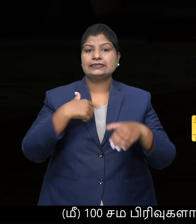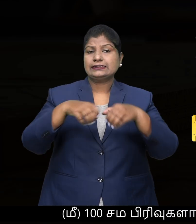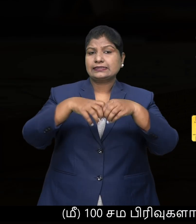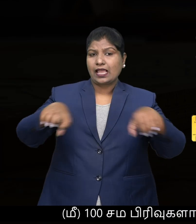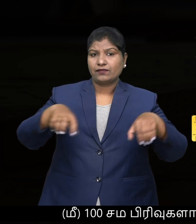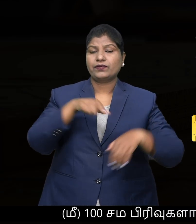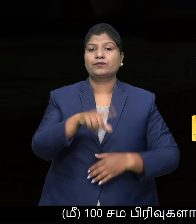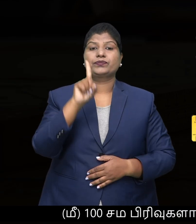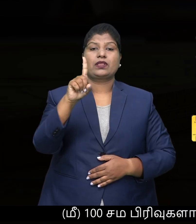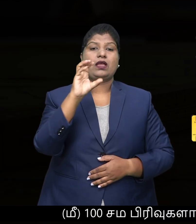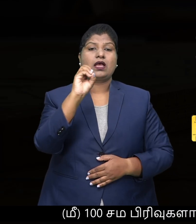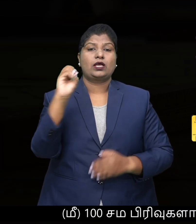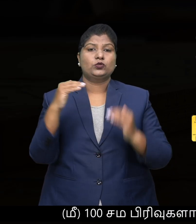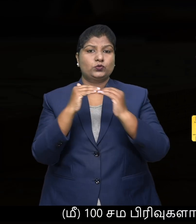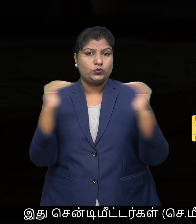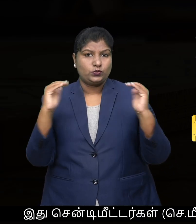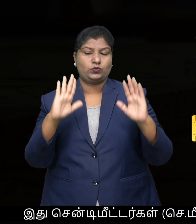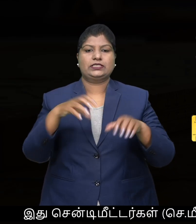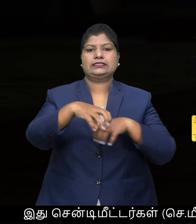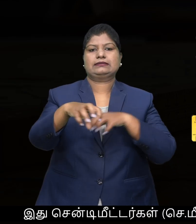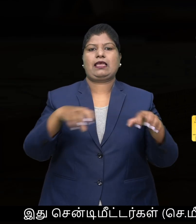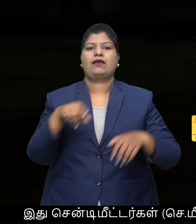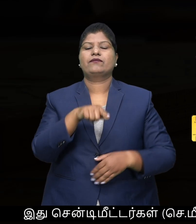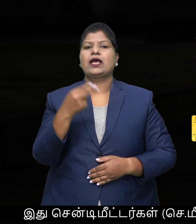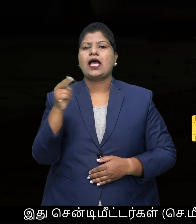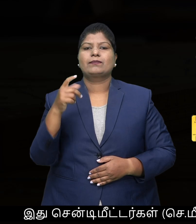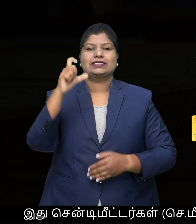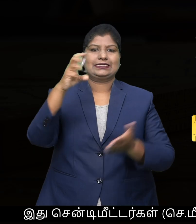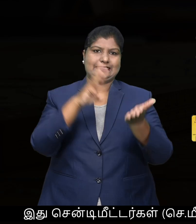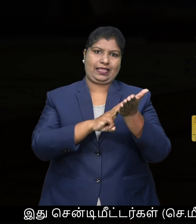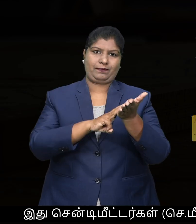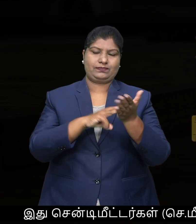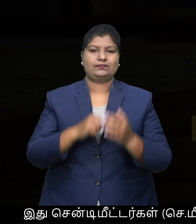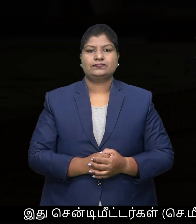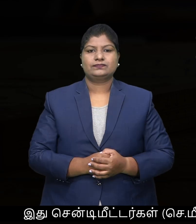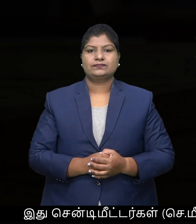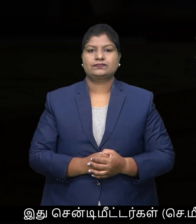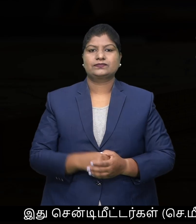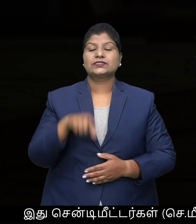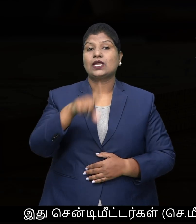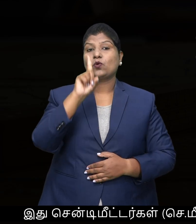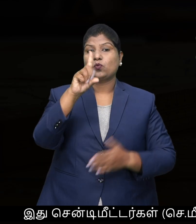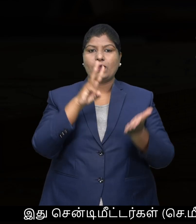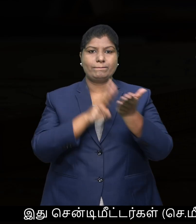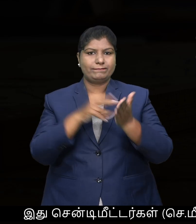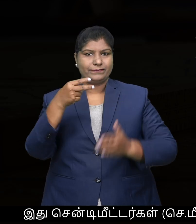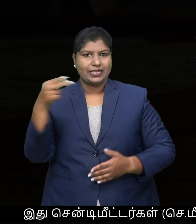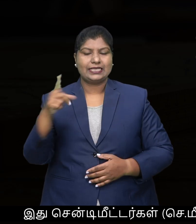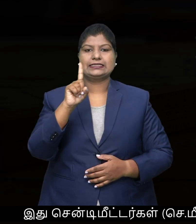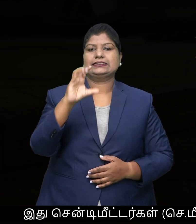சம பிரிவுகளாக பிரிக்கப்பட்டுள்ளது. இது சென்டிமீட்டர்கள், அதாவது செ.மீ எனப்படும். 1 மீட்டர் ஈடு